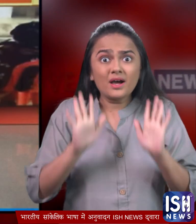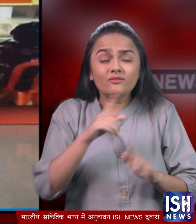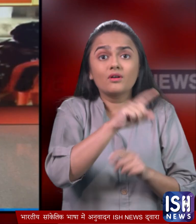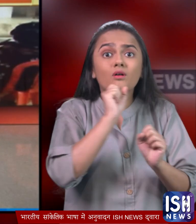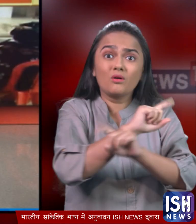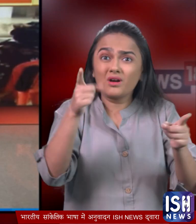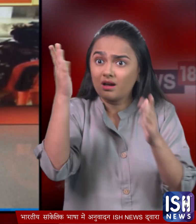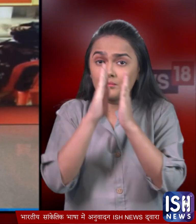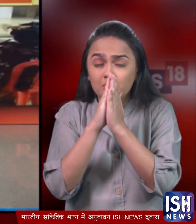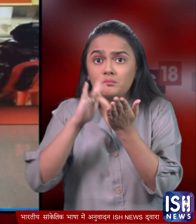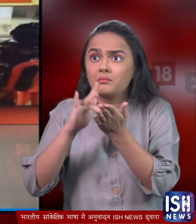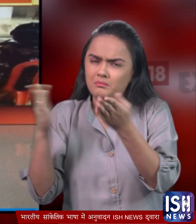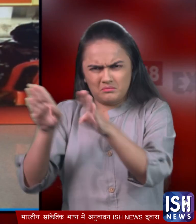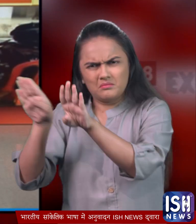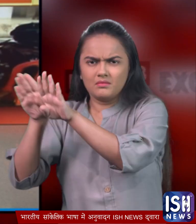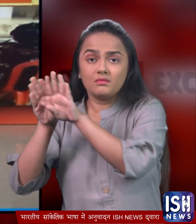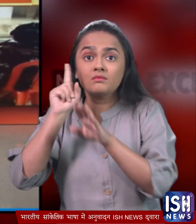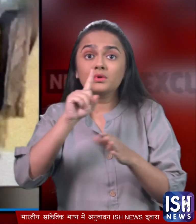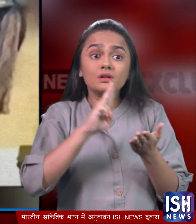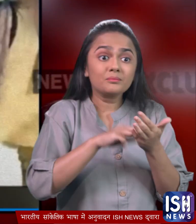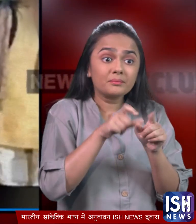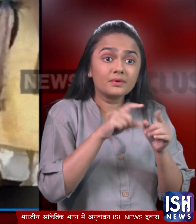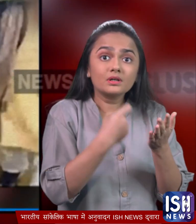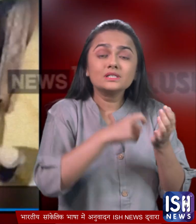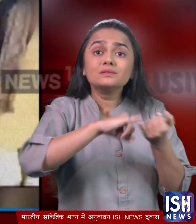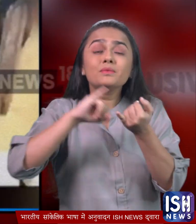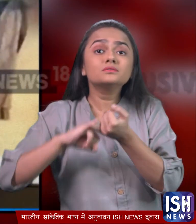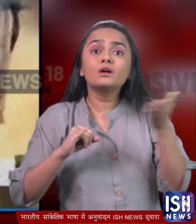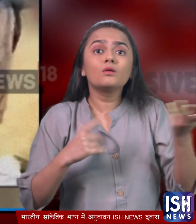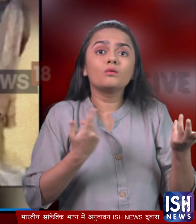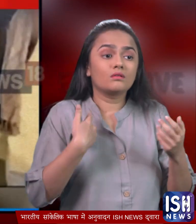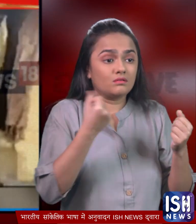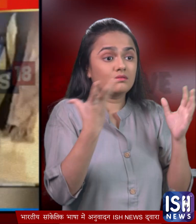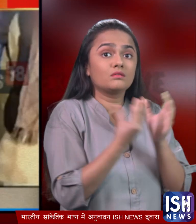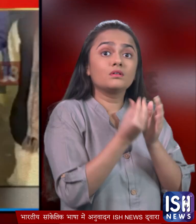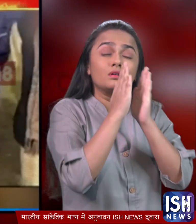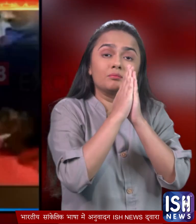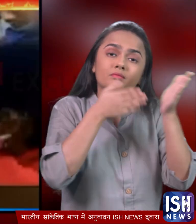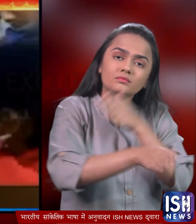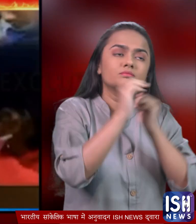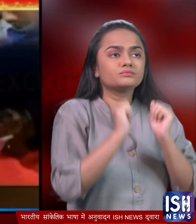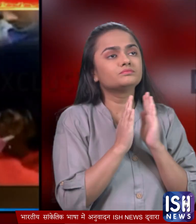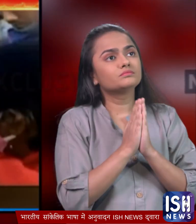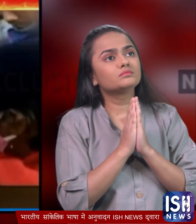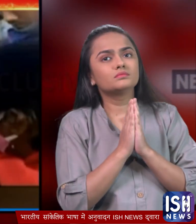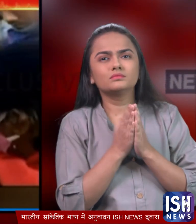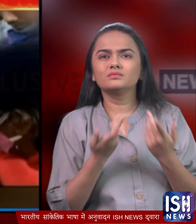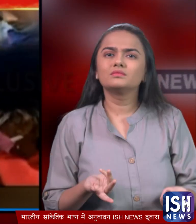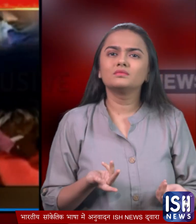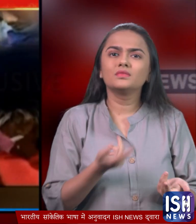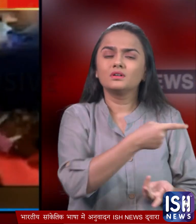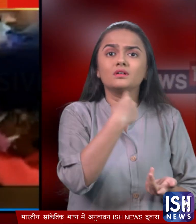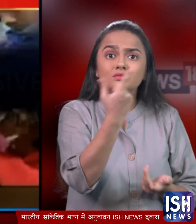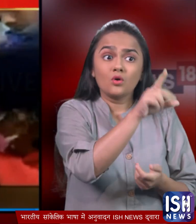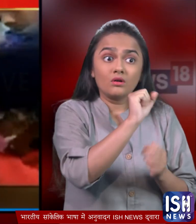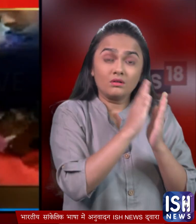हुए मंदिरों को भी बंद करने के निर्देश दिए हैं, लेकिन मेयर सीमा साहू कुछ लोगों के साथ मंदिर में ही बैठक करने पहुंच गई।